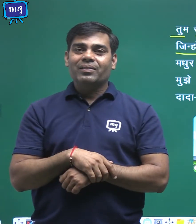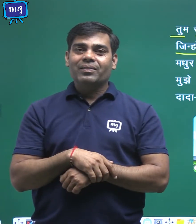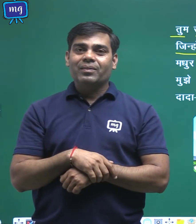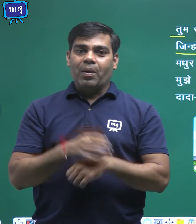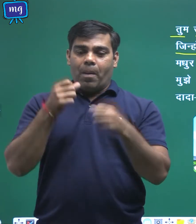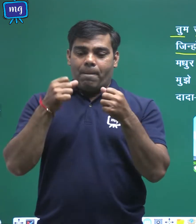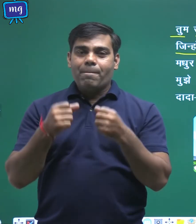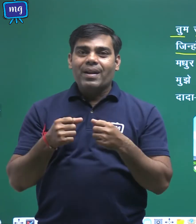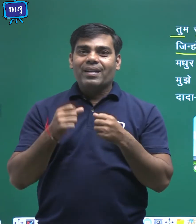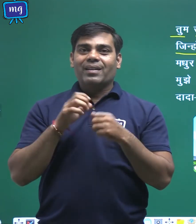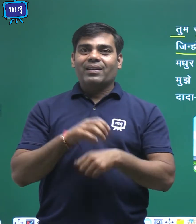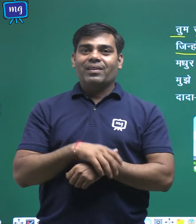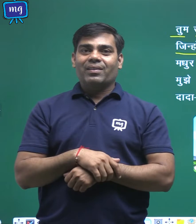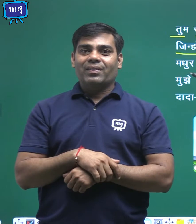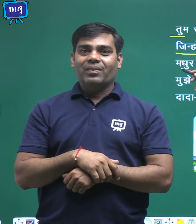बैठकर